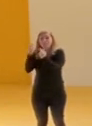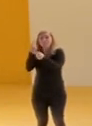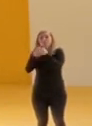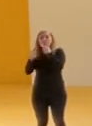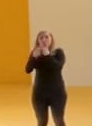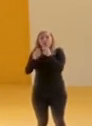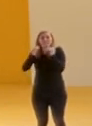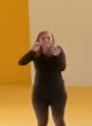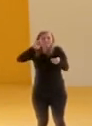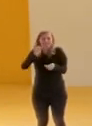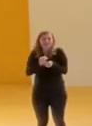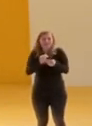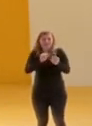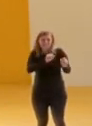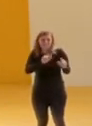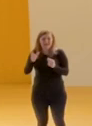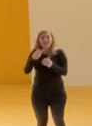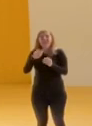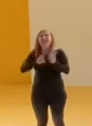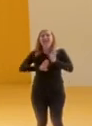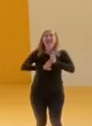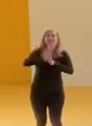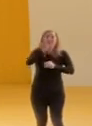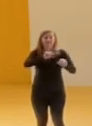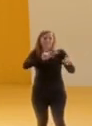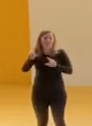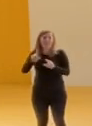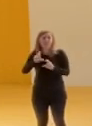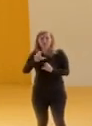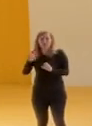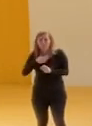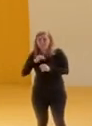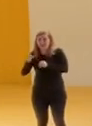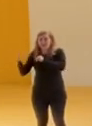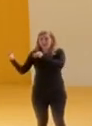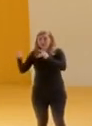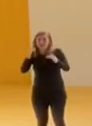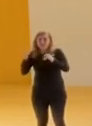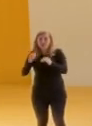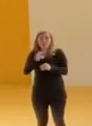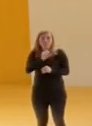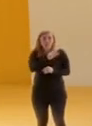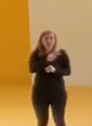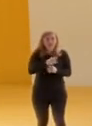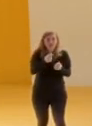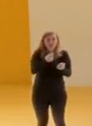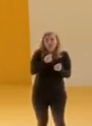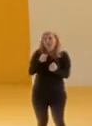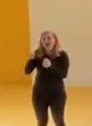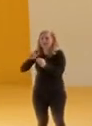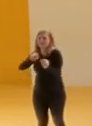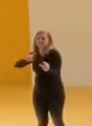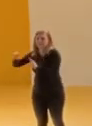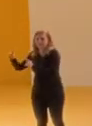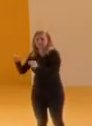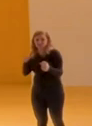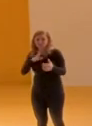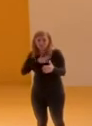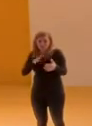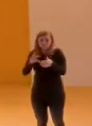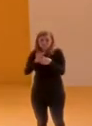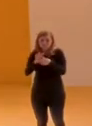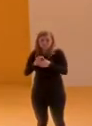niższej nie hiperinflacji czy jest jakaś zależność między podażą pieniądza a inflacją